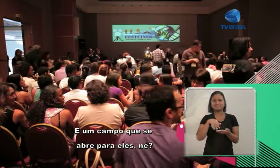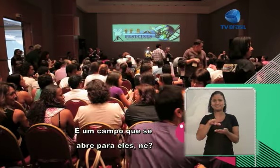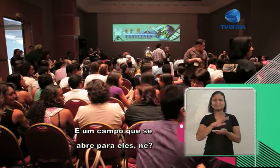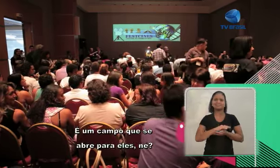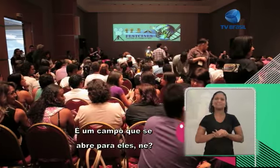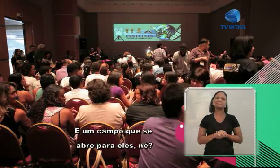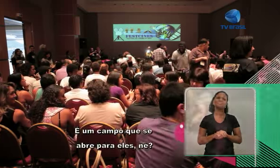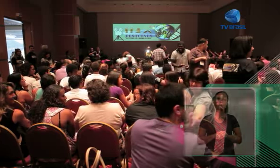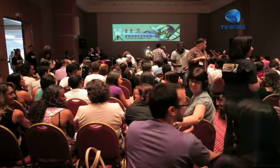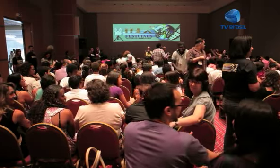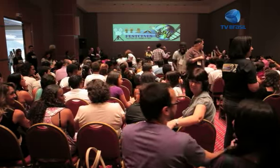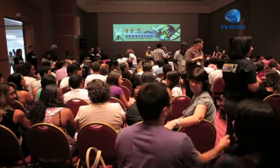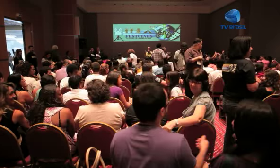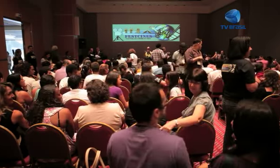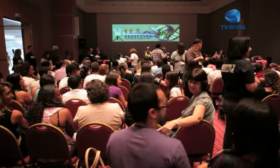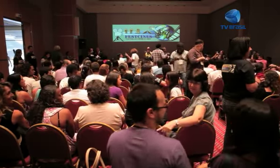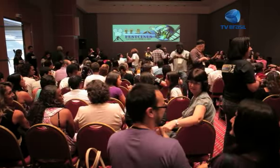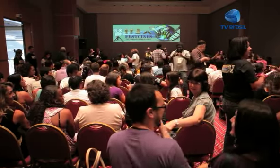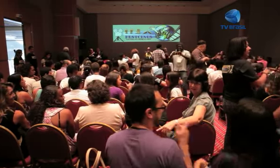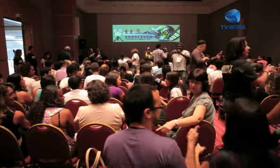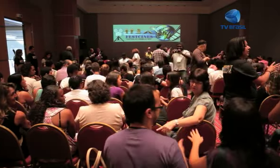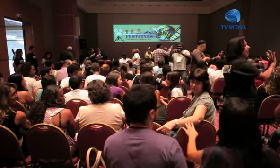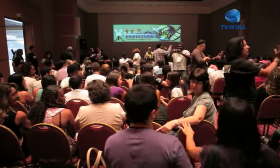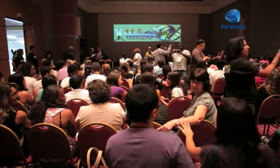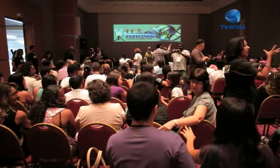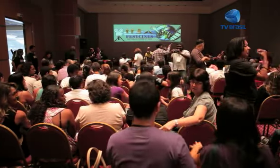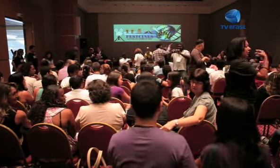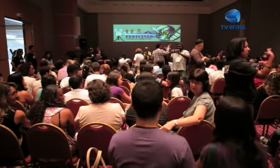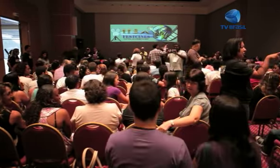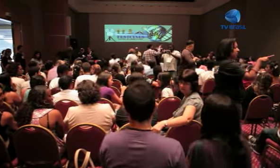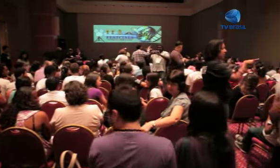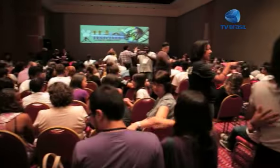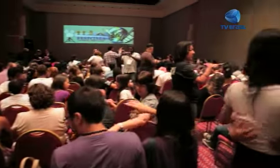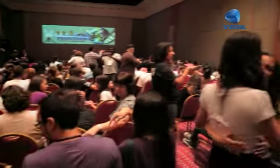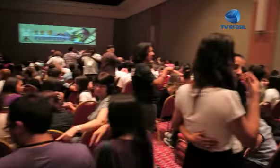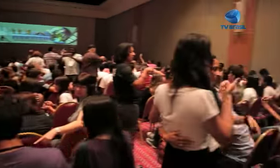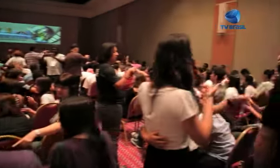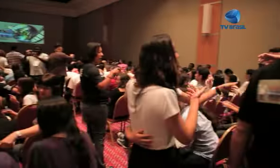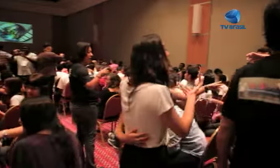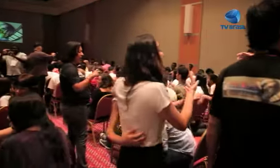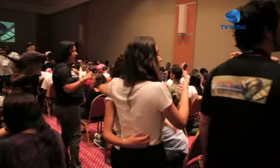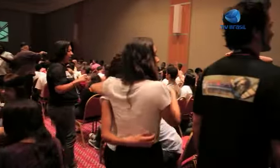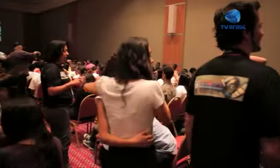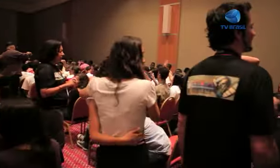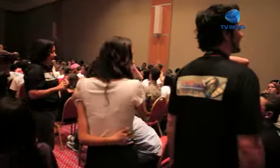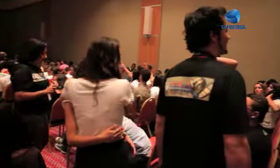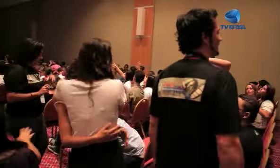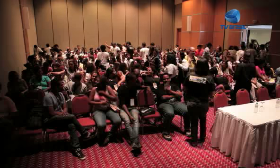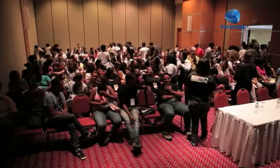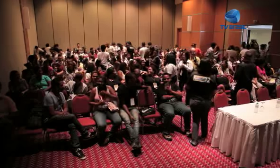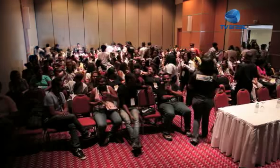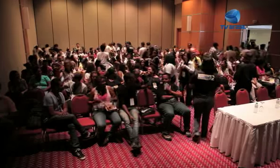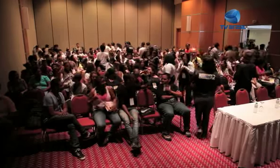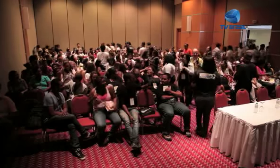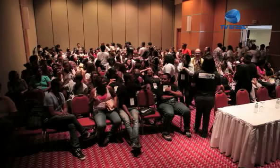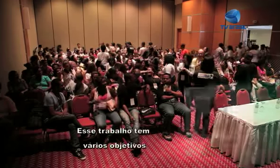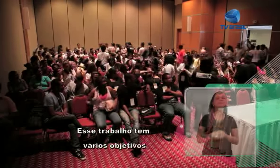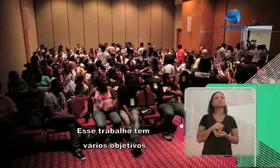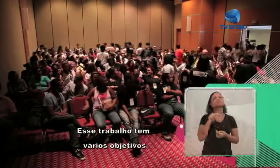eles, né? Sala de exibição do festival. Luzes acesas, plateia se expressando em libras. Esse trabalho